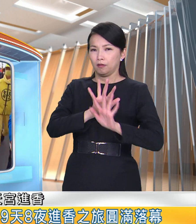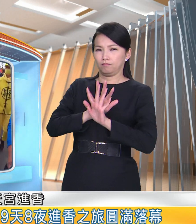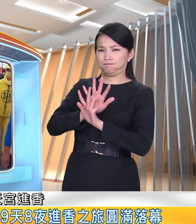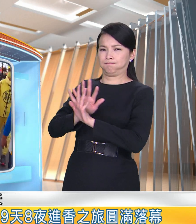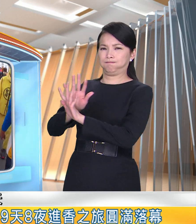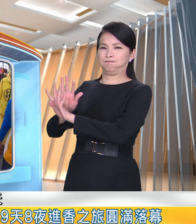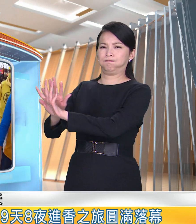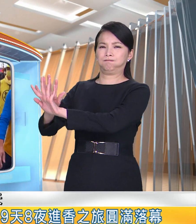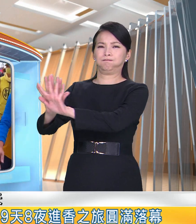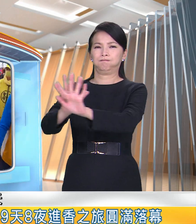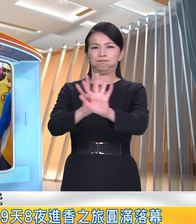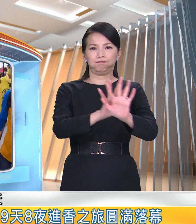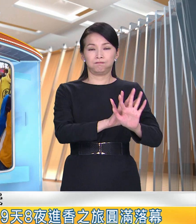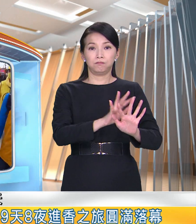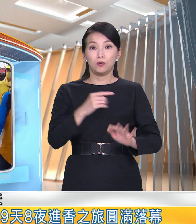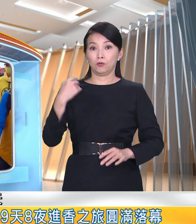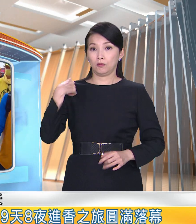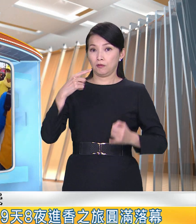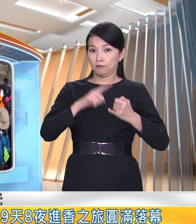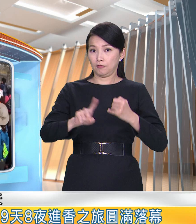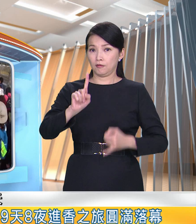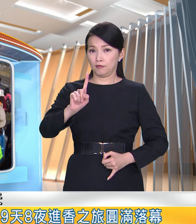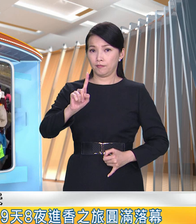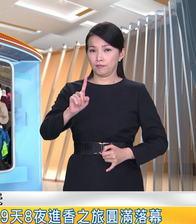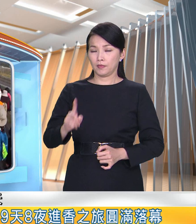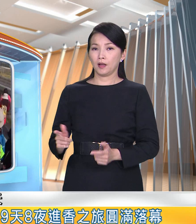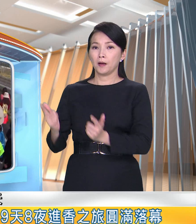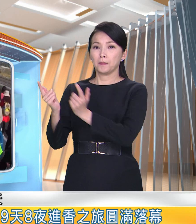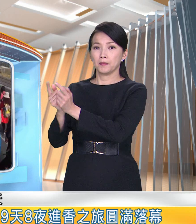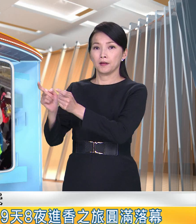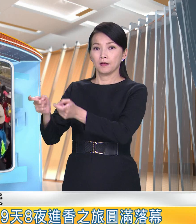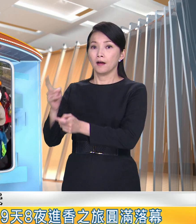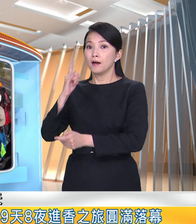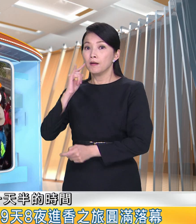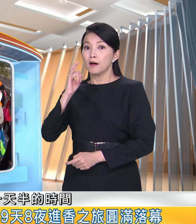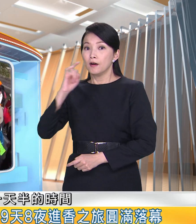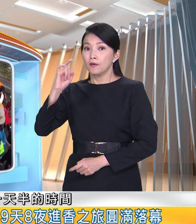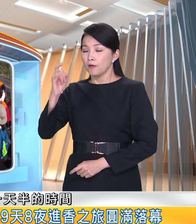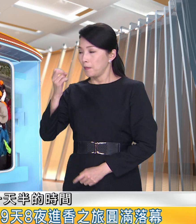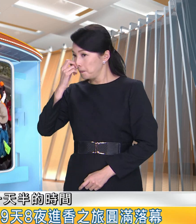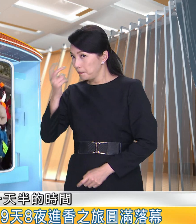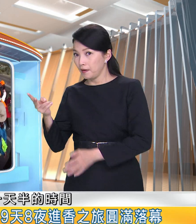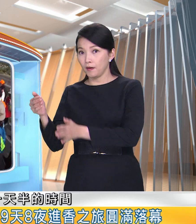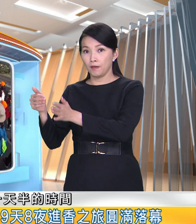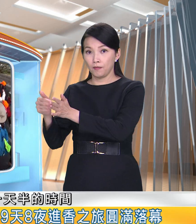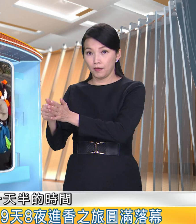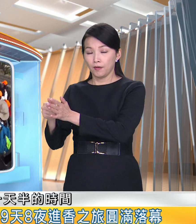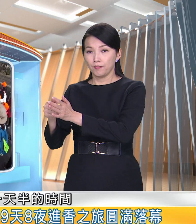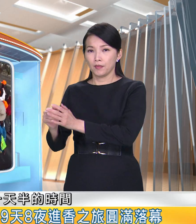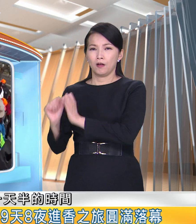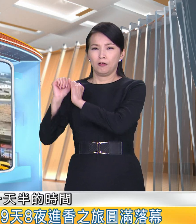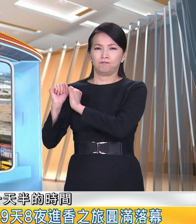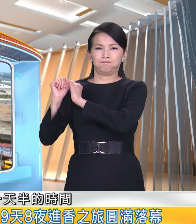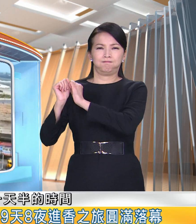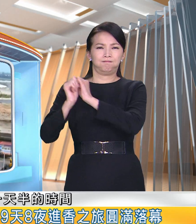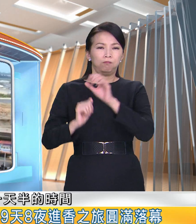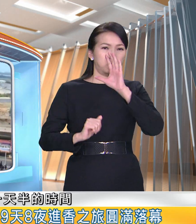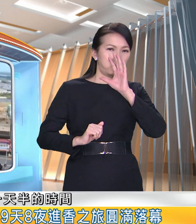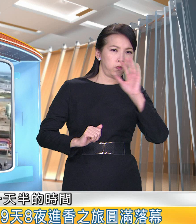天是来到了最后一天，从朝天宫回程约花一天半的时间，